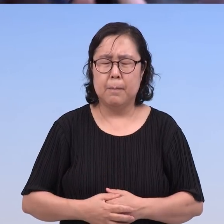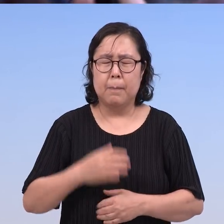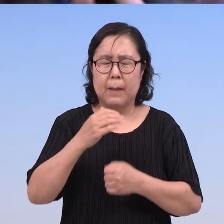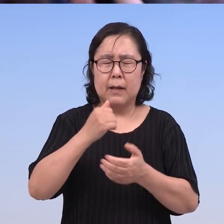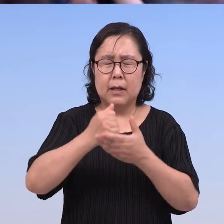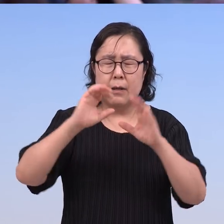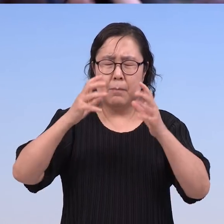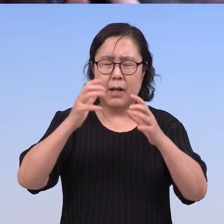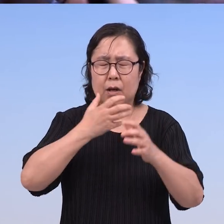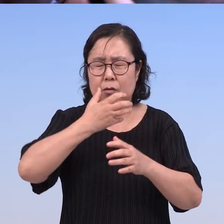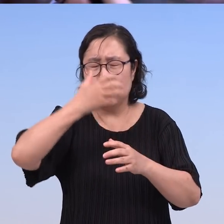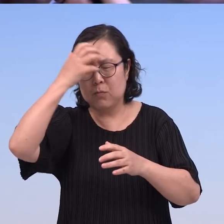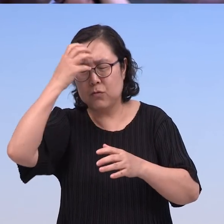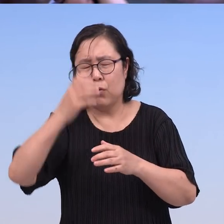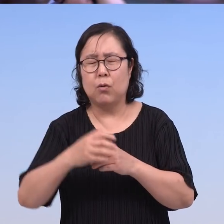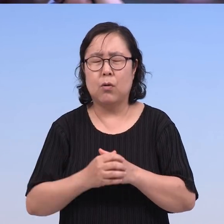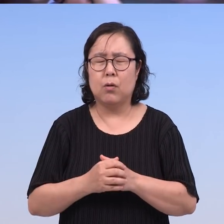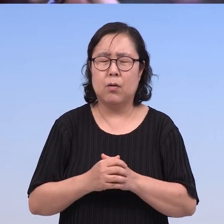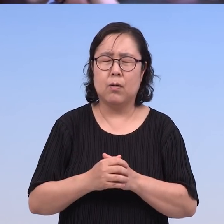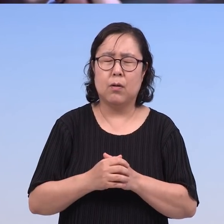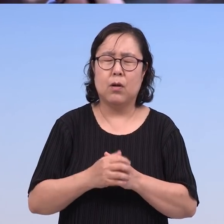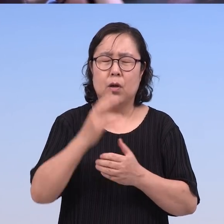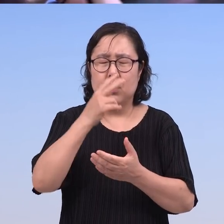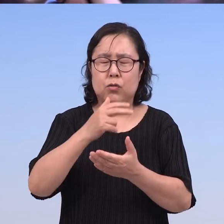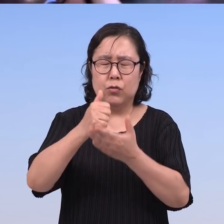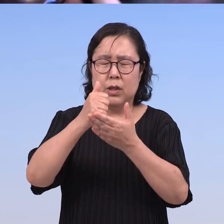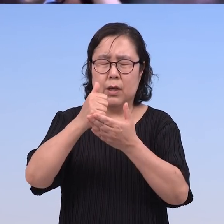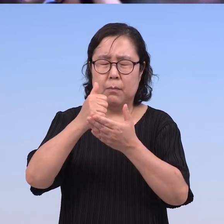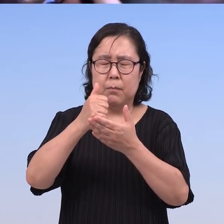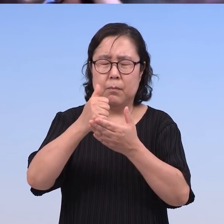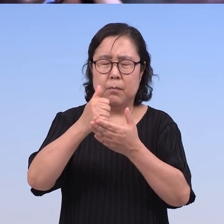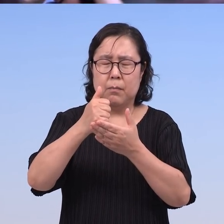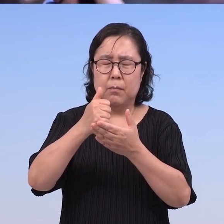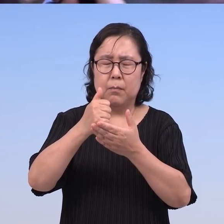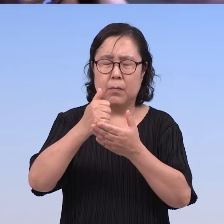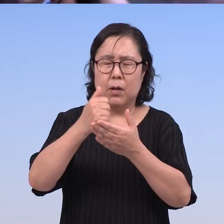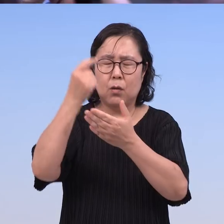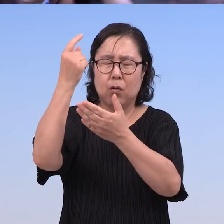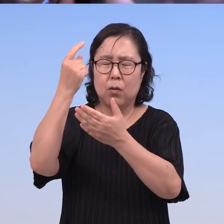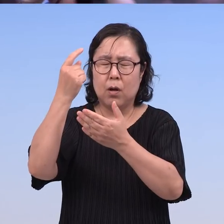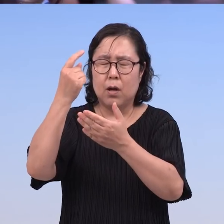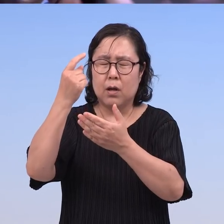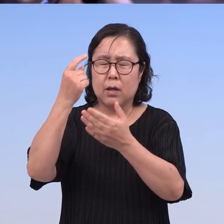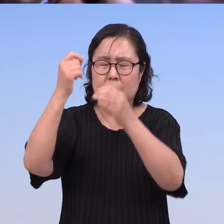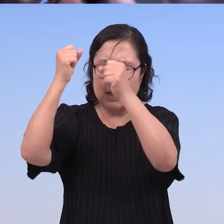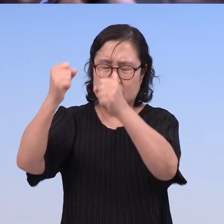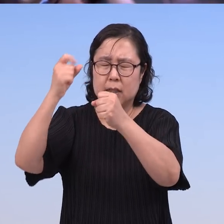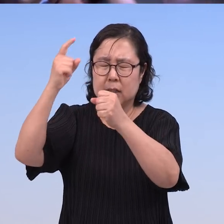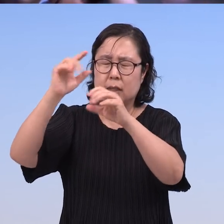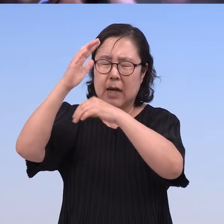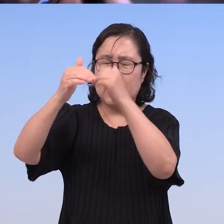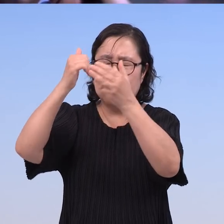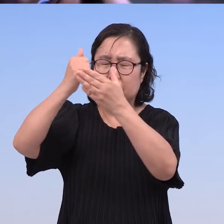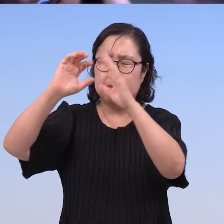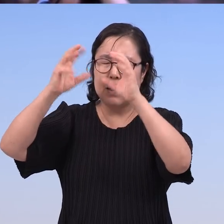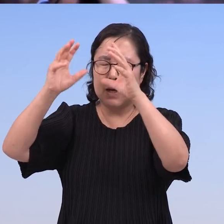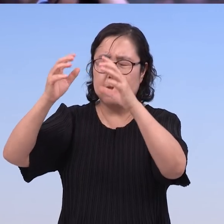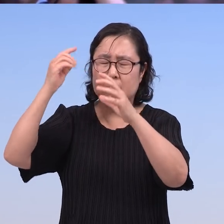하나님 나라를 꿈꿉니다. 주님 다스리는 하나님 나라를 사모합니다.